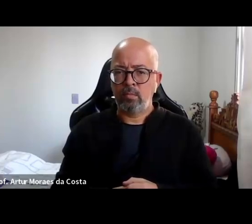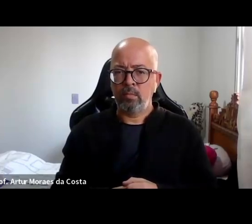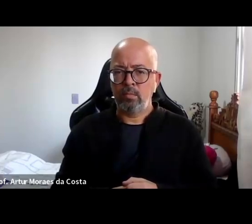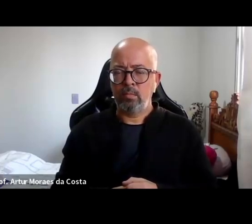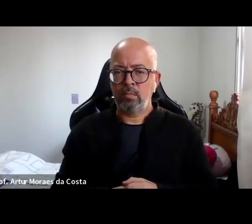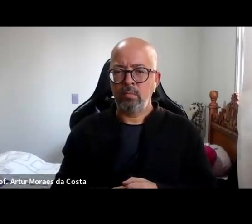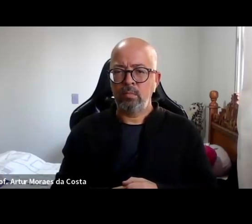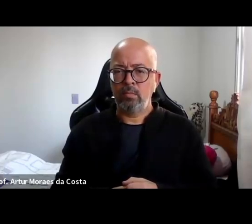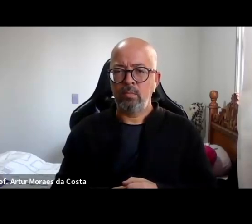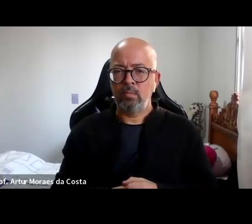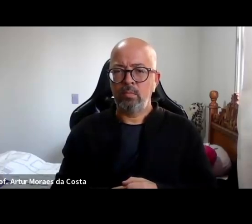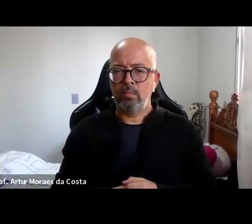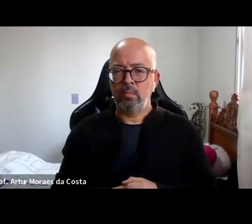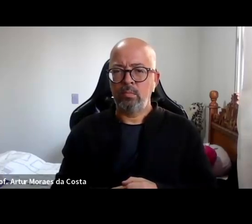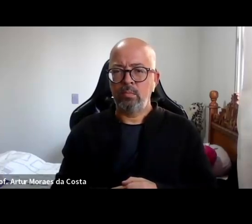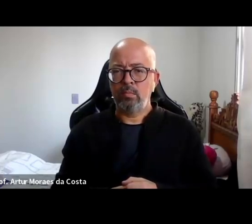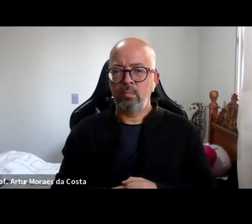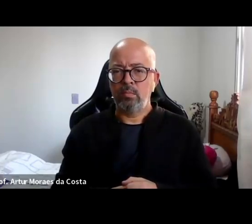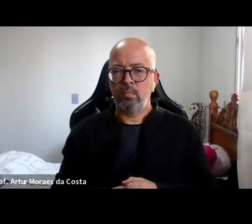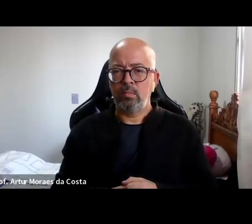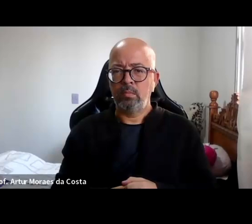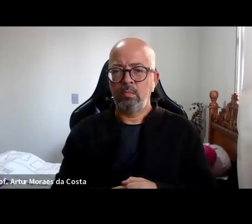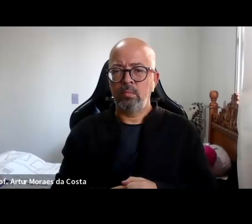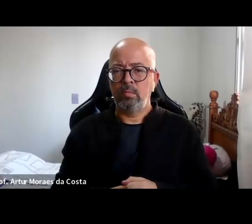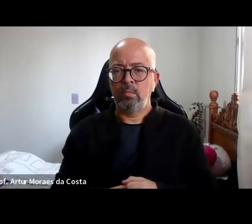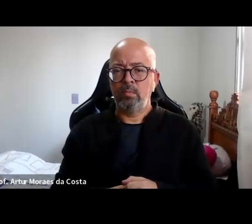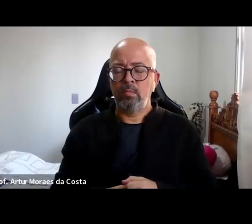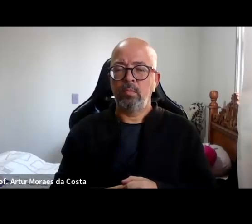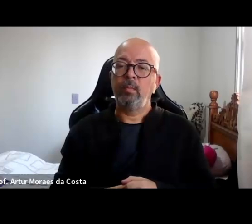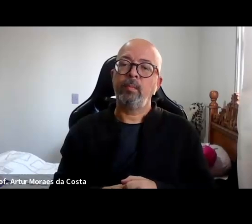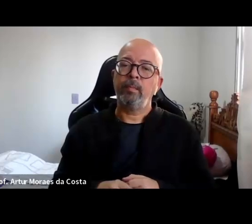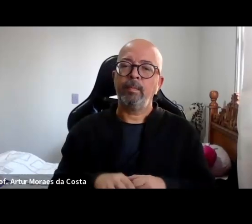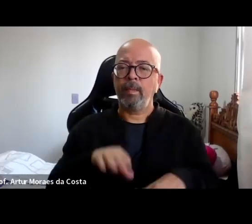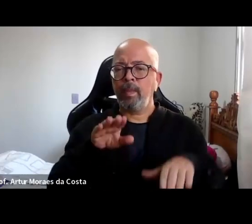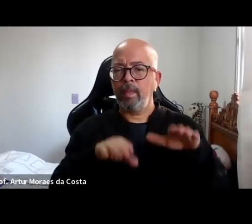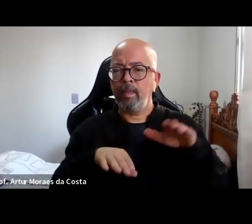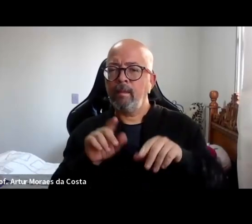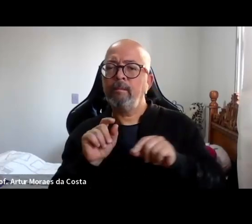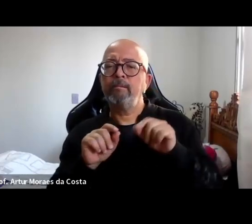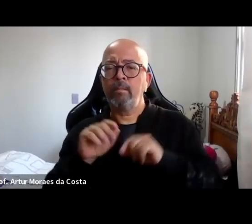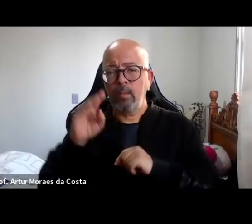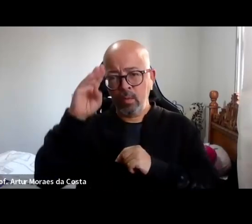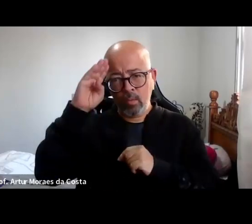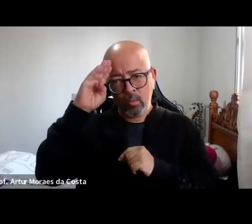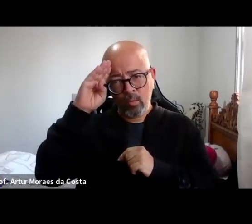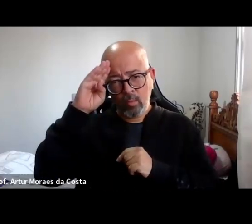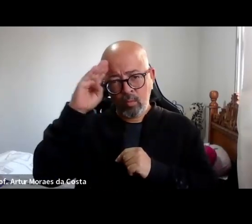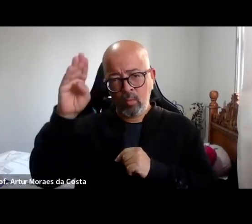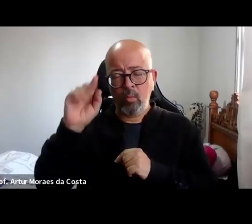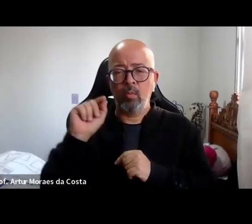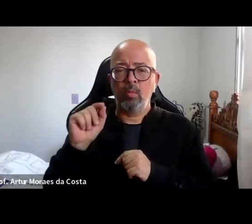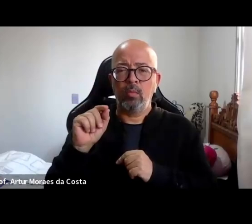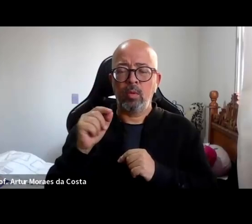más es interesante es lo que lo que uno debe interpretar de primero y luego si se mete uno en los detalles pero es